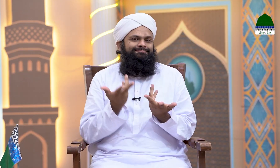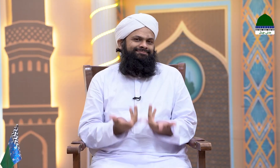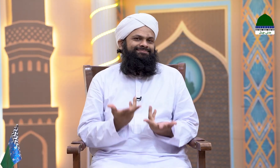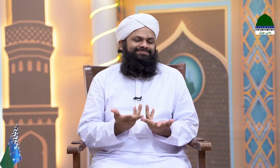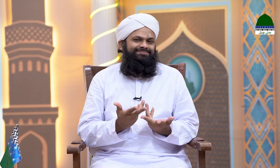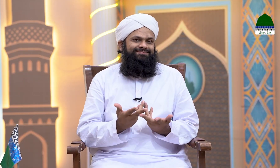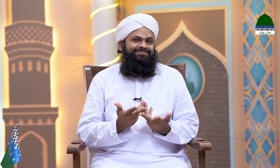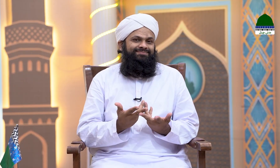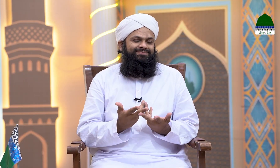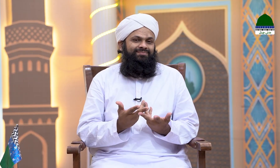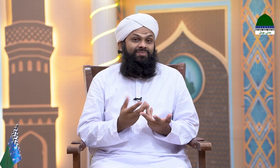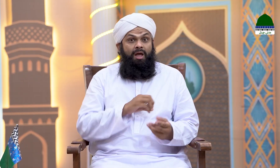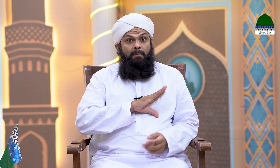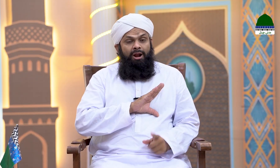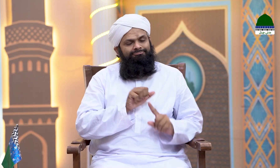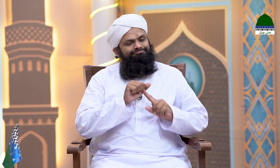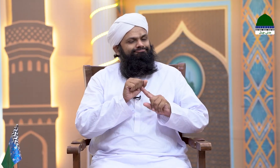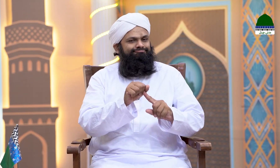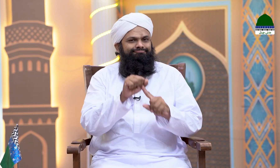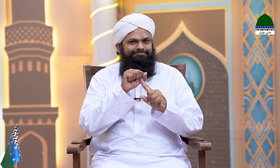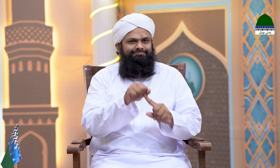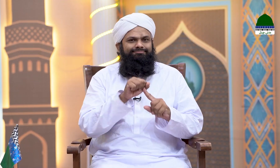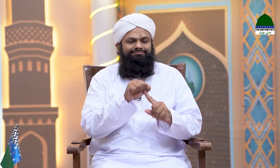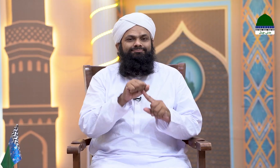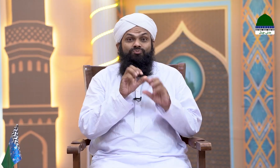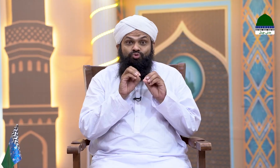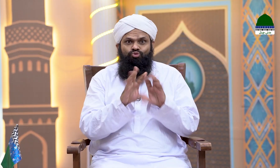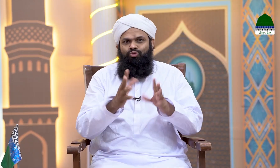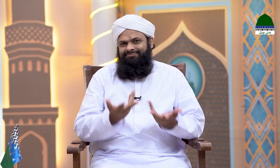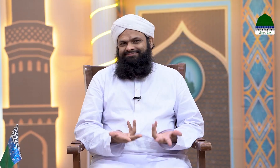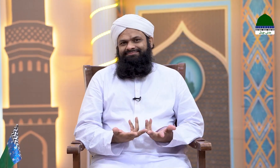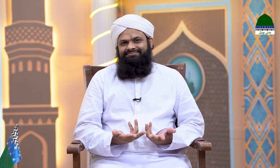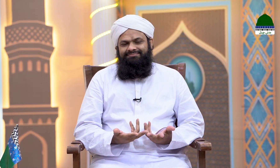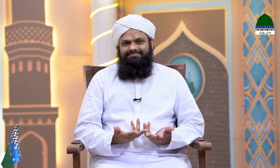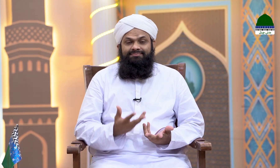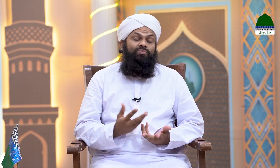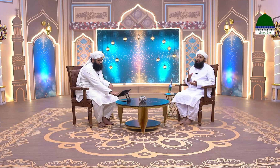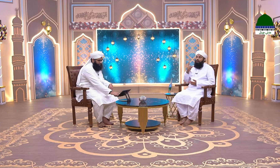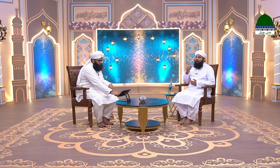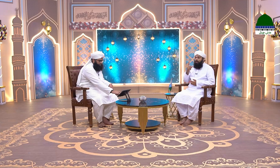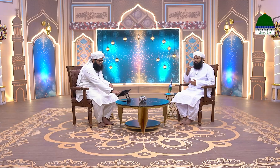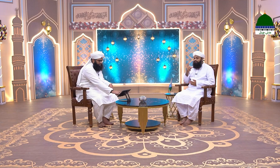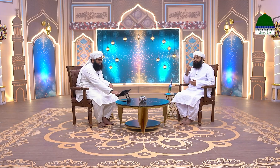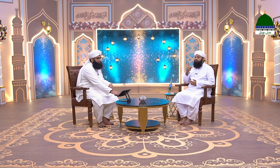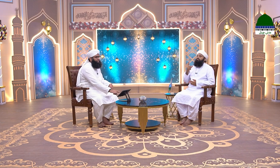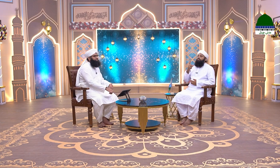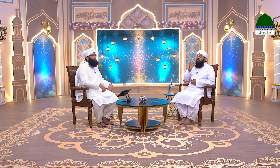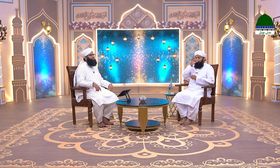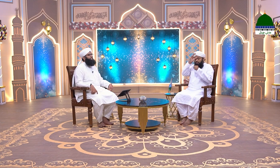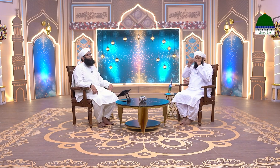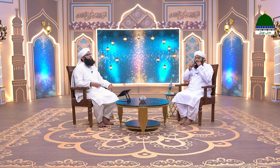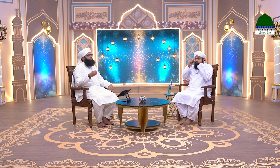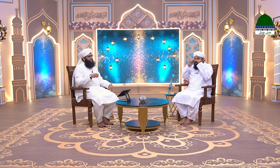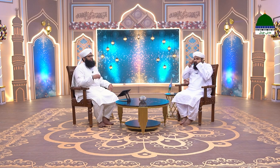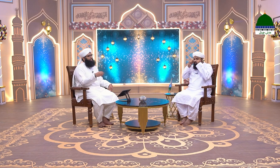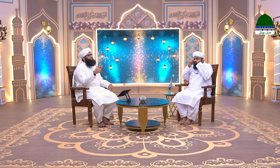وآلہ وسلم کی سیرت کو اپنی زندگی میں نافذ کرنا شروع کر دیں گے۔ ہمارے رب کریم نے اپنے محبوب صلی اللہ علیہ وآلہ وسلم